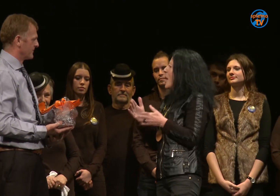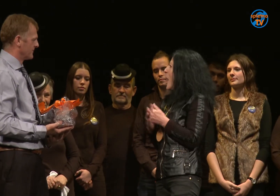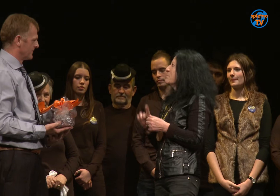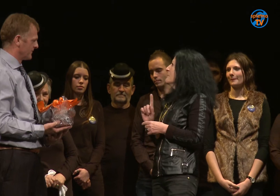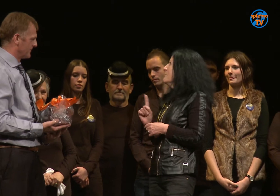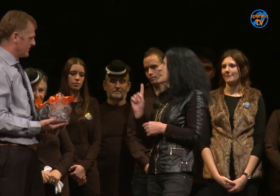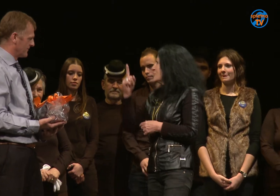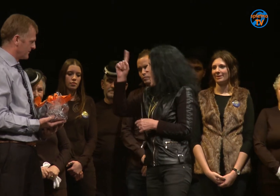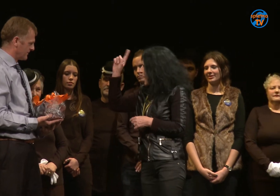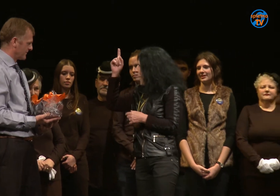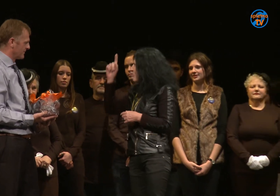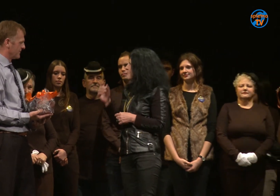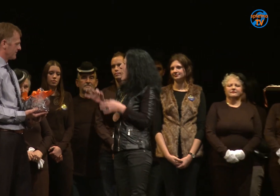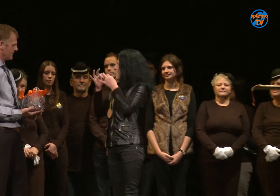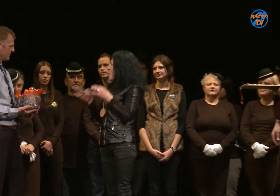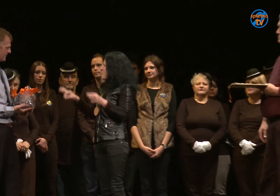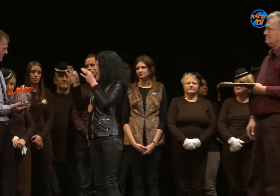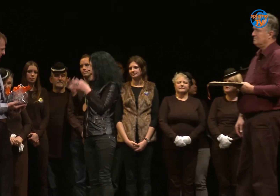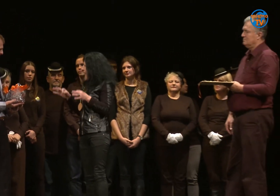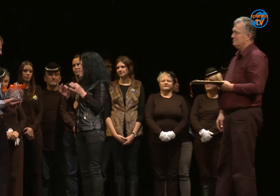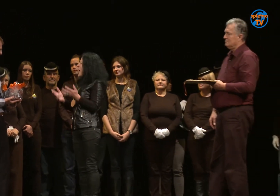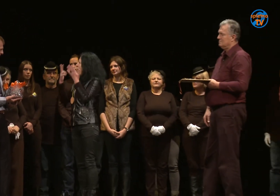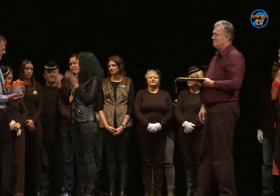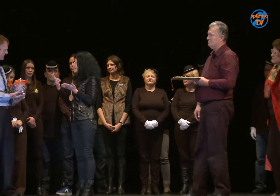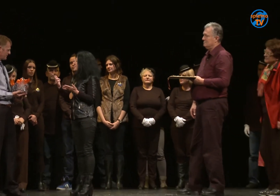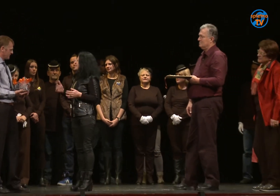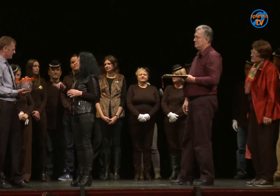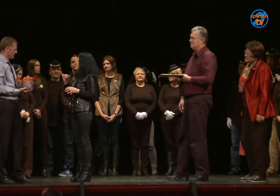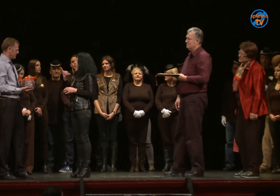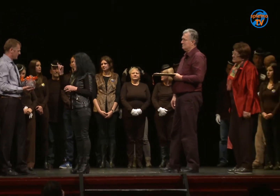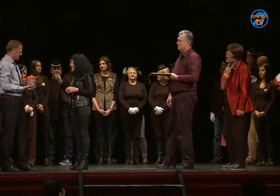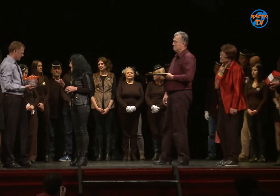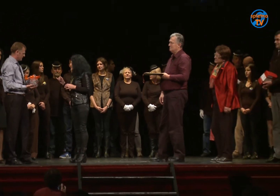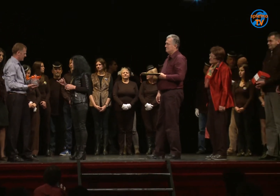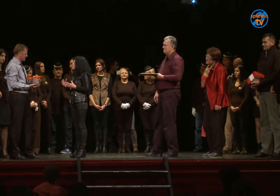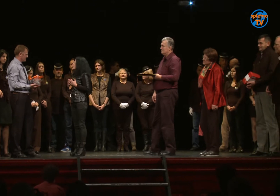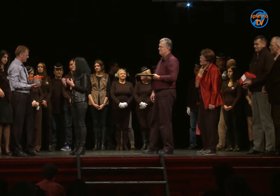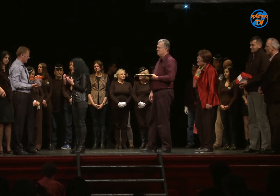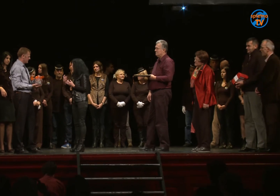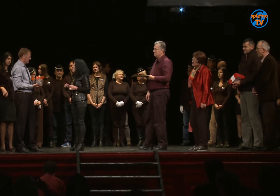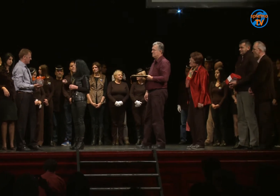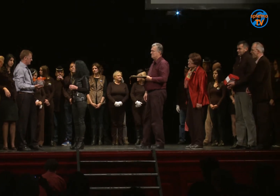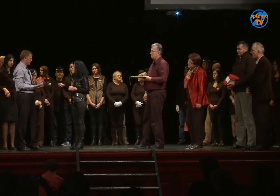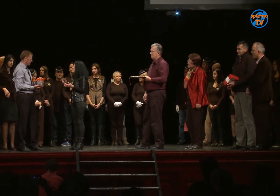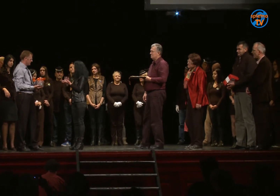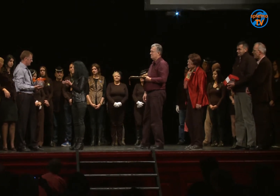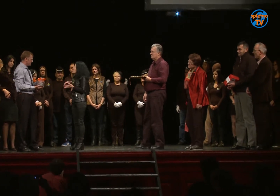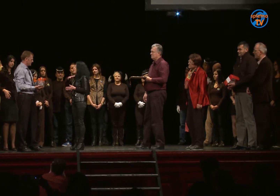iskrena čestitka ob visokem jubileju, torej 80. letu. Želimo vam